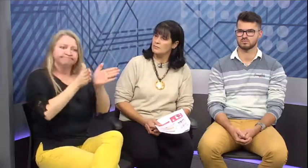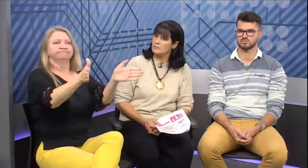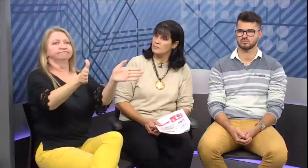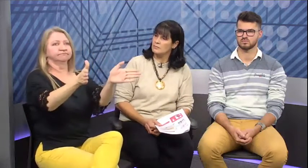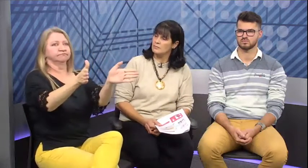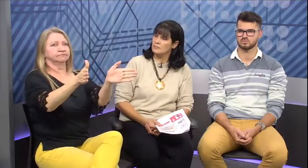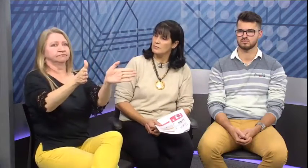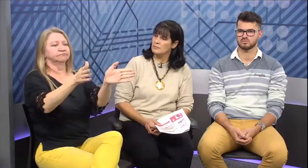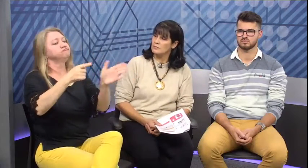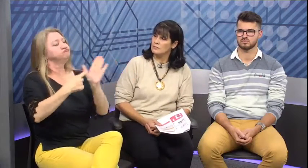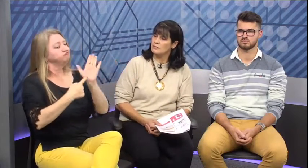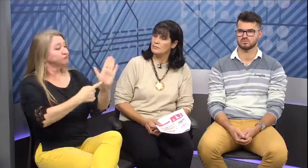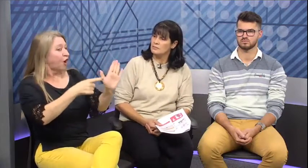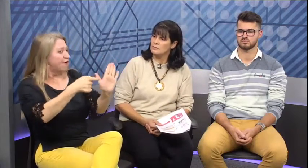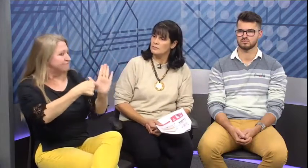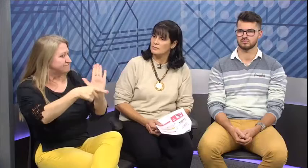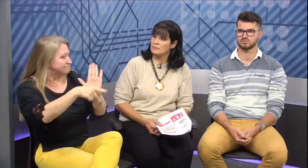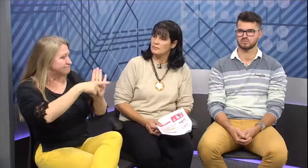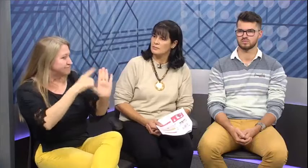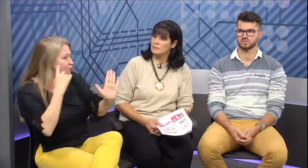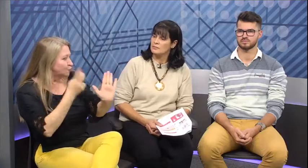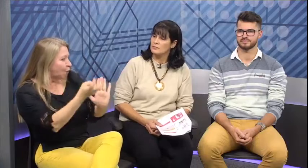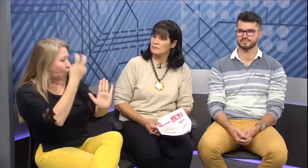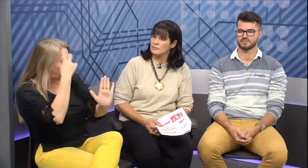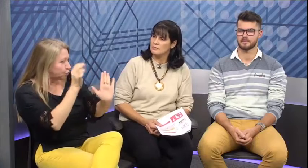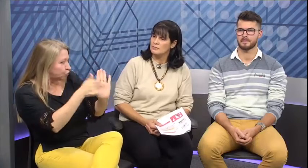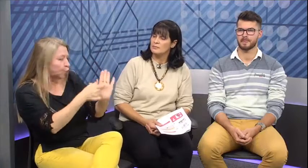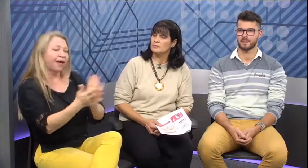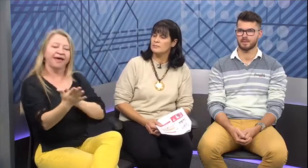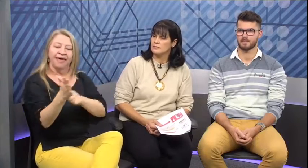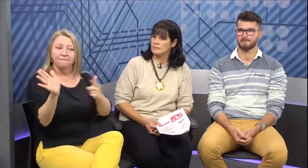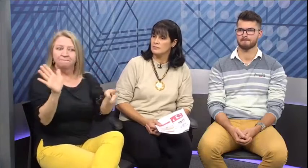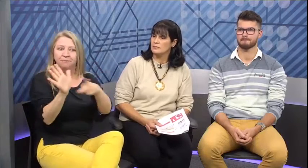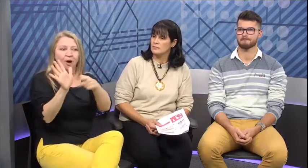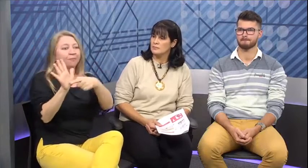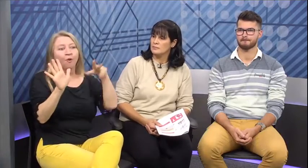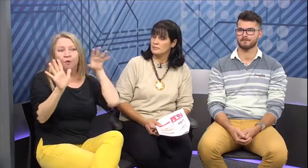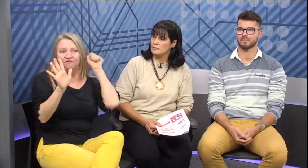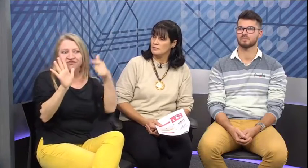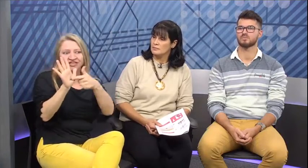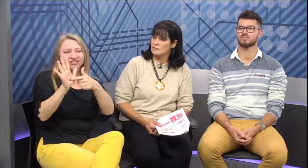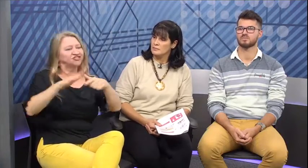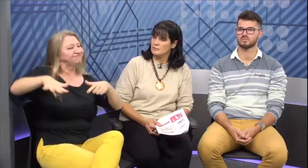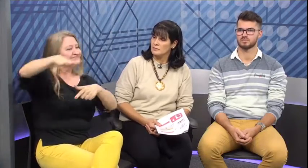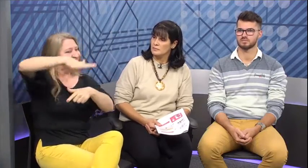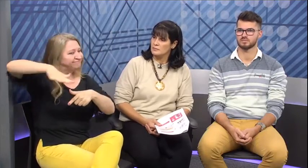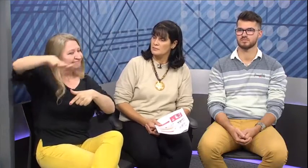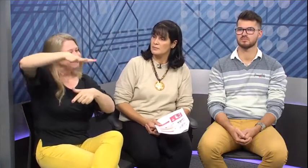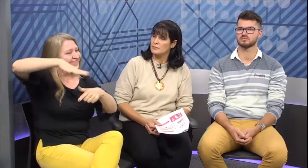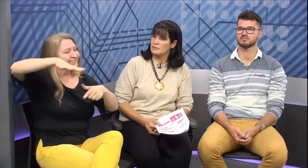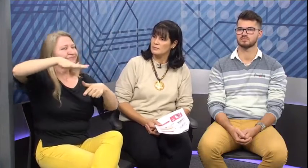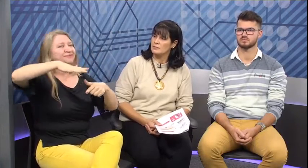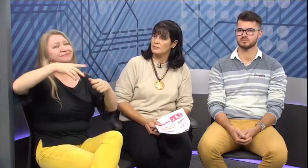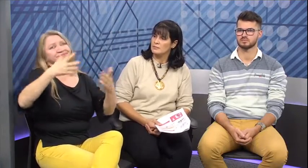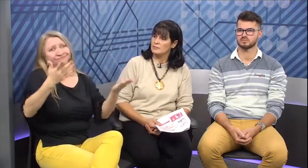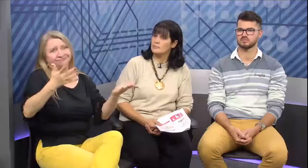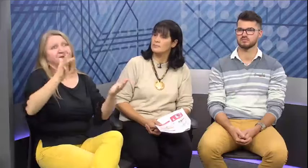não. Né? Existem duas versões, né? Olha, essa daqui relata a cultura surda, essa daqui relata a